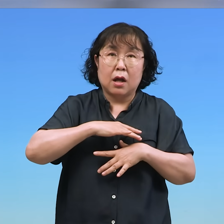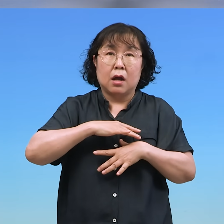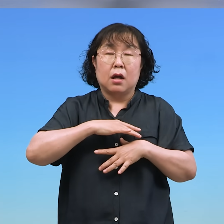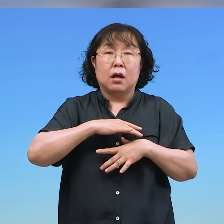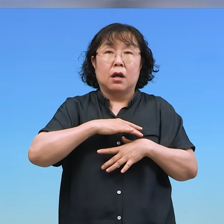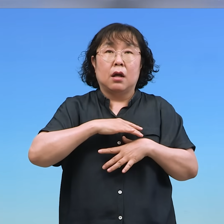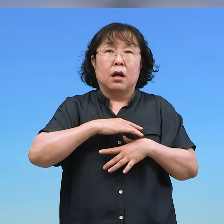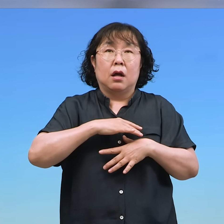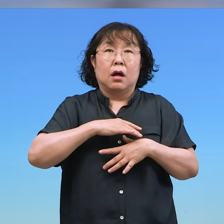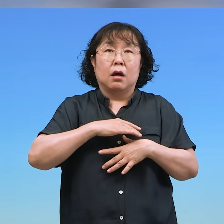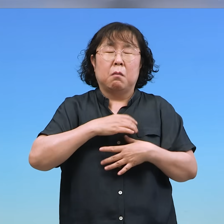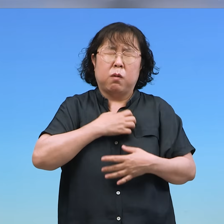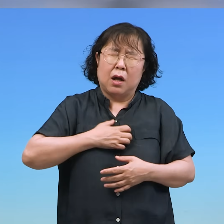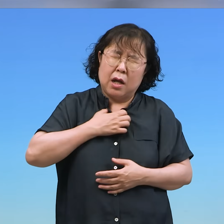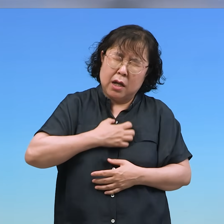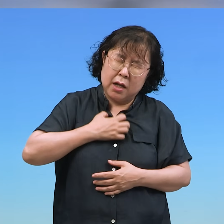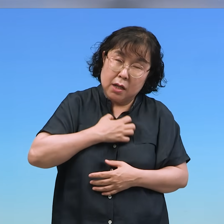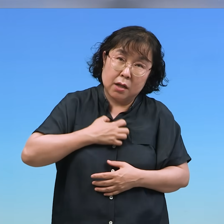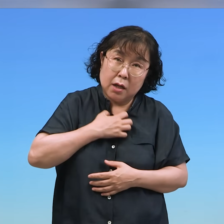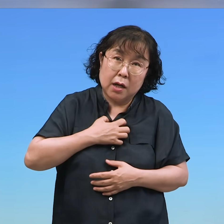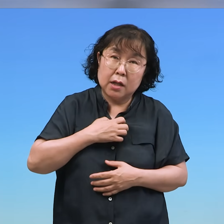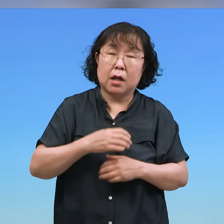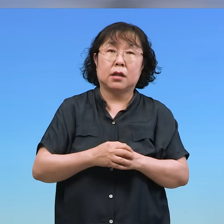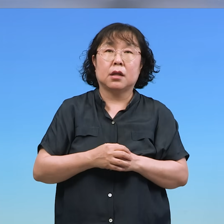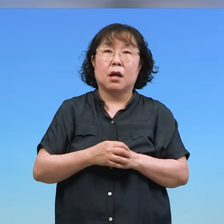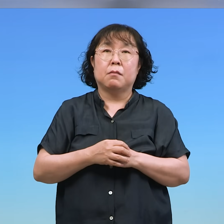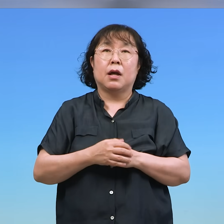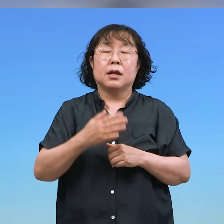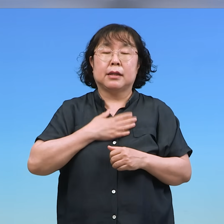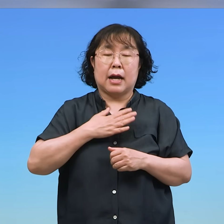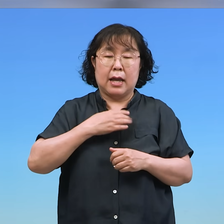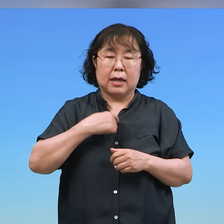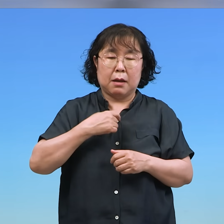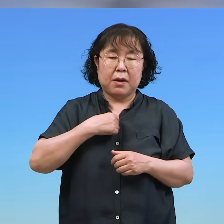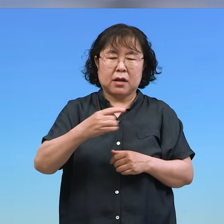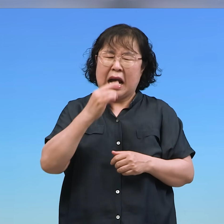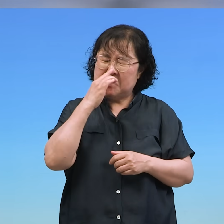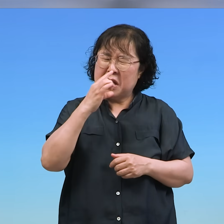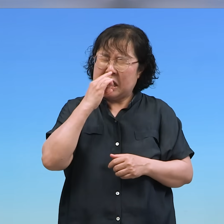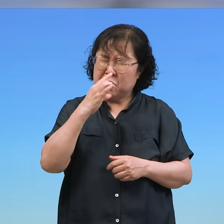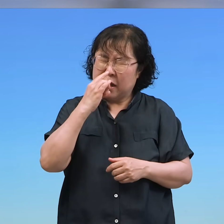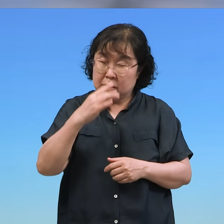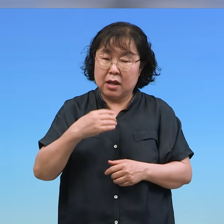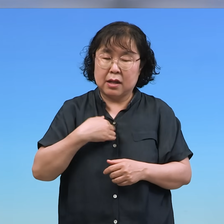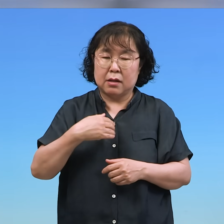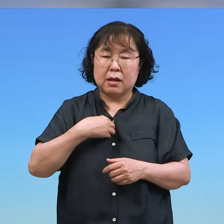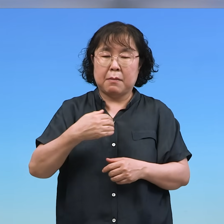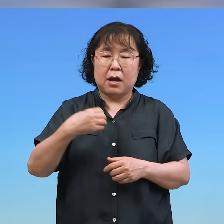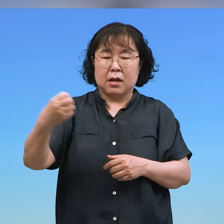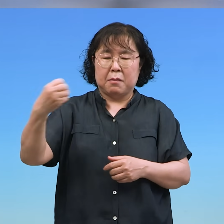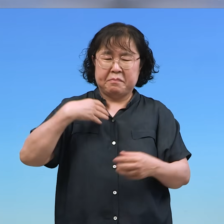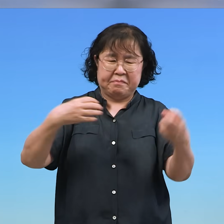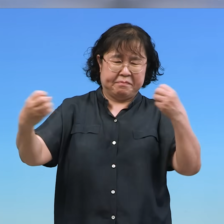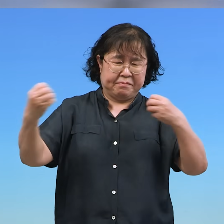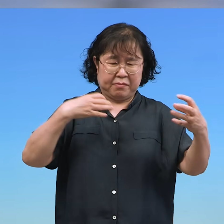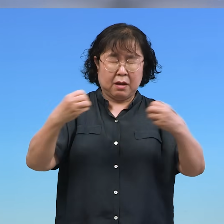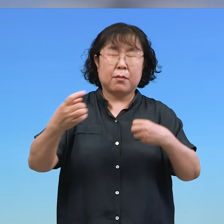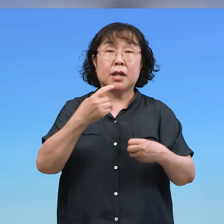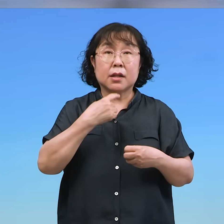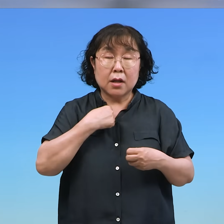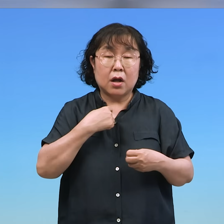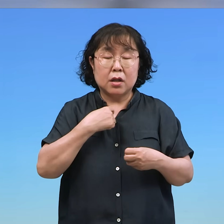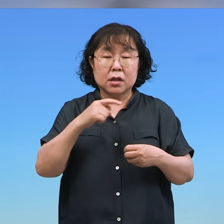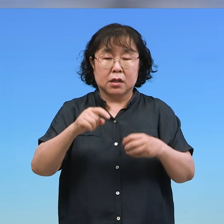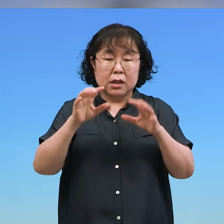안티들은 그냥 이거 날 잡은 거예요. 그 잘 되면 내 손에 장을 치신다, 두고 보자 그러면서 너무너무 두려웠던